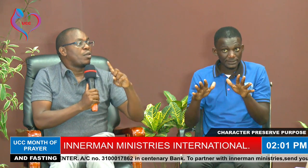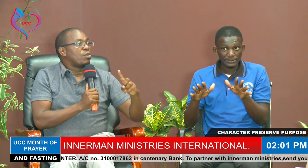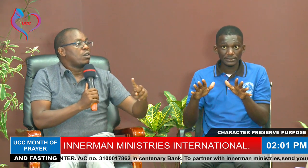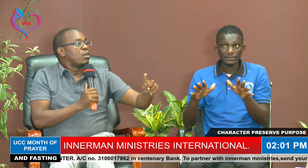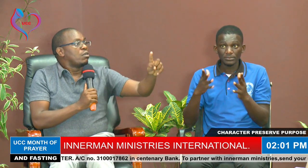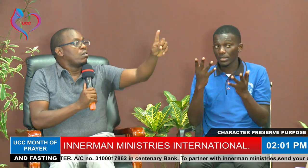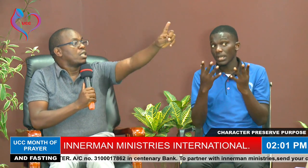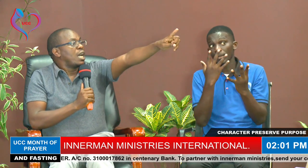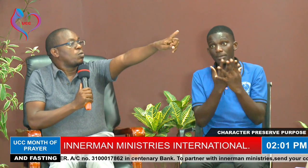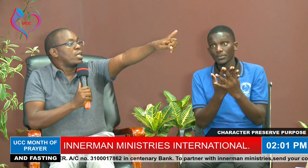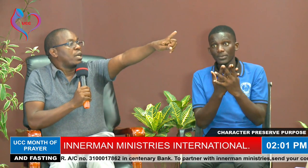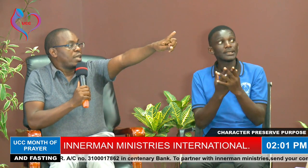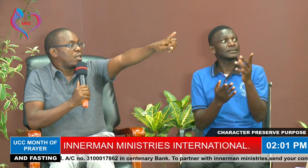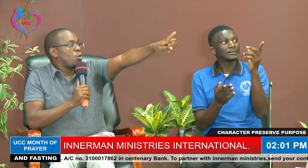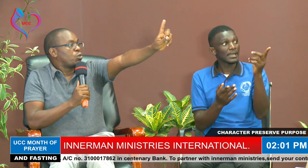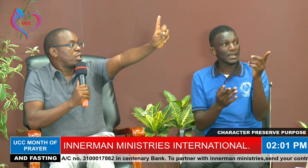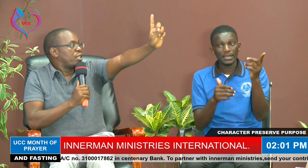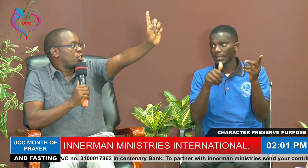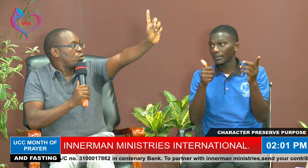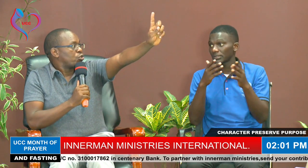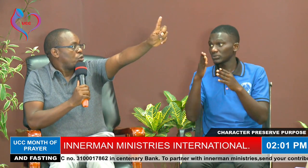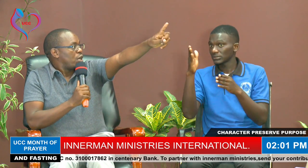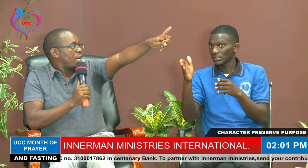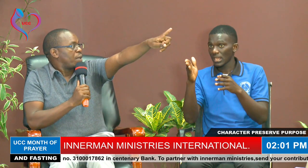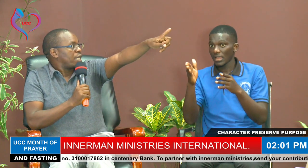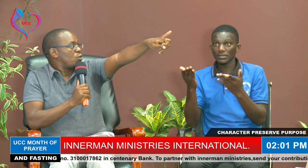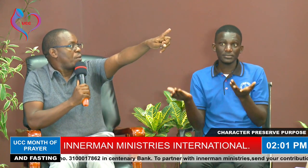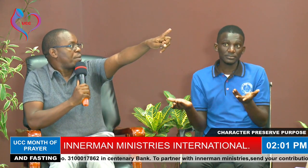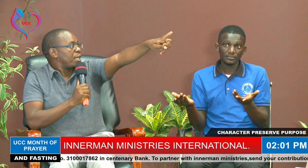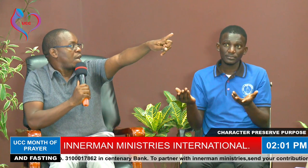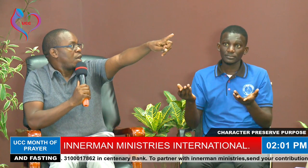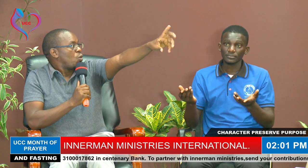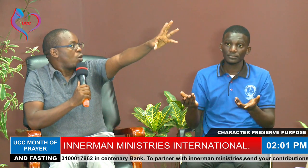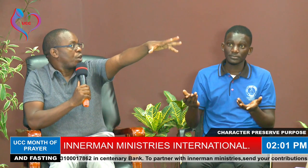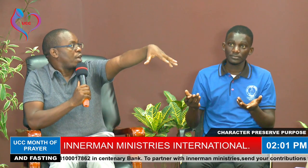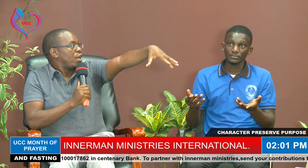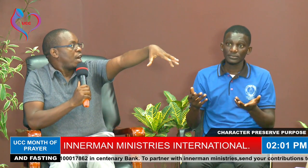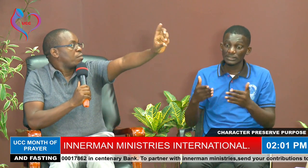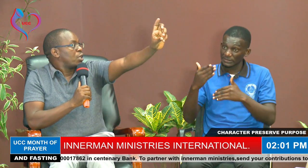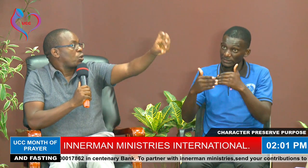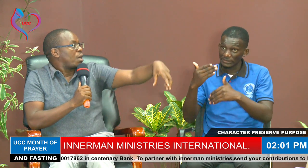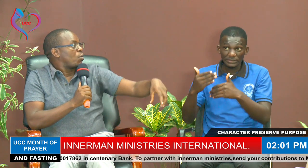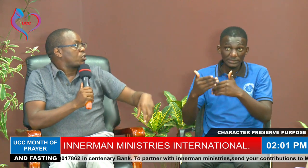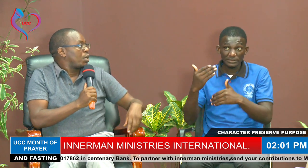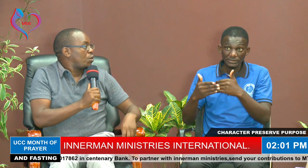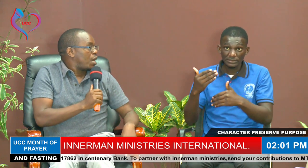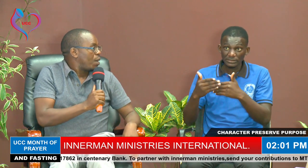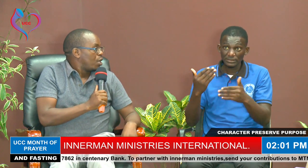wano oli ali wali makerere gwatotedde ekiroto ali makerere wababeera wakolera ali maso ga kabaga wasobola nogamba